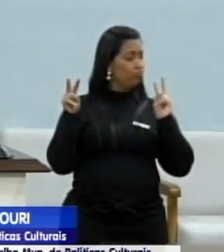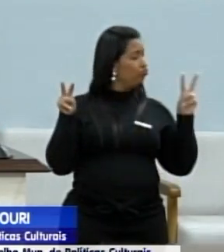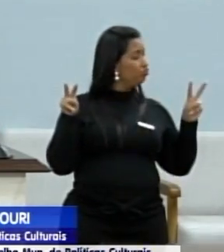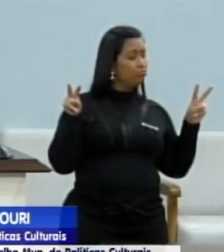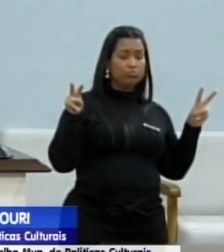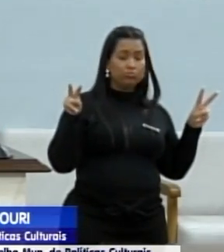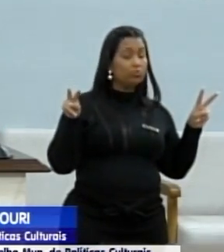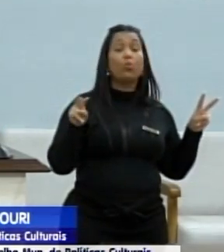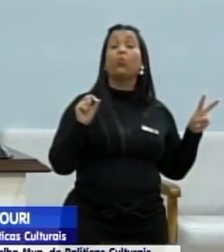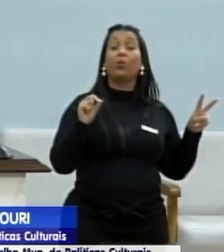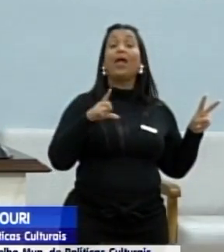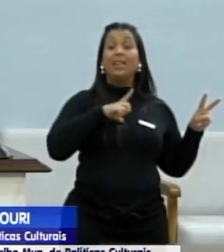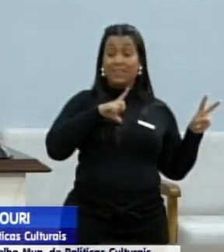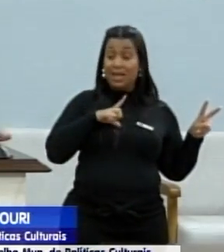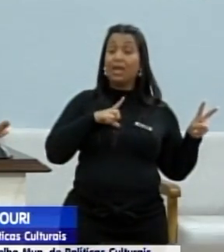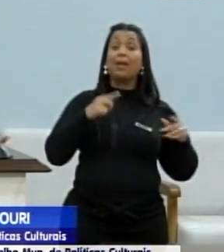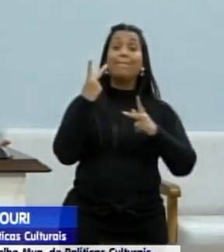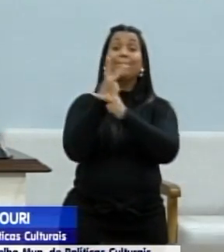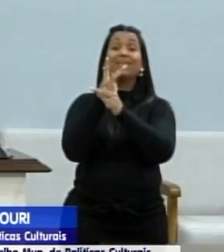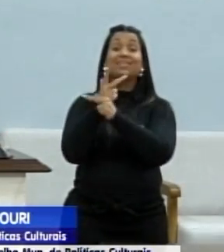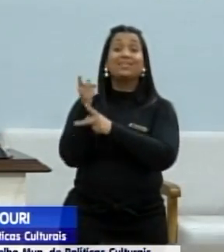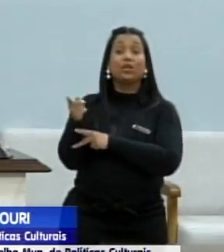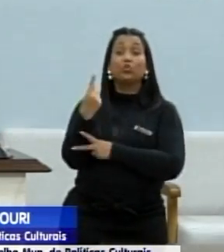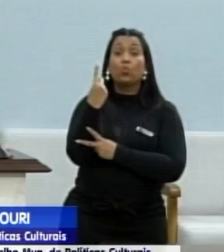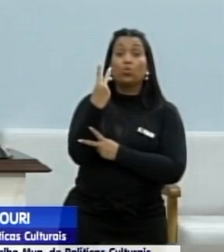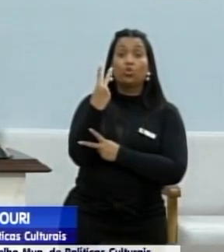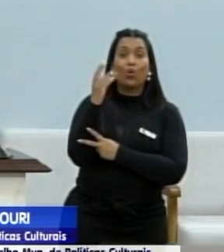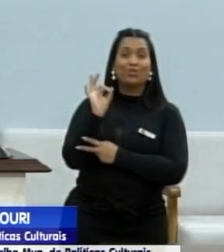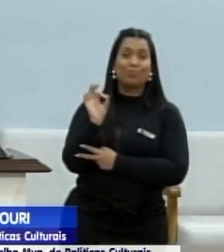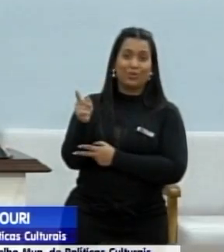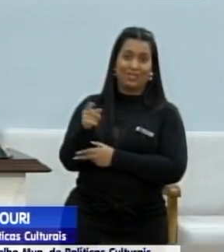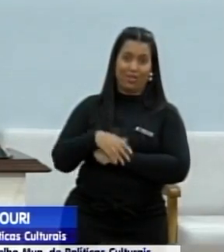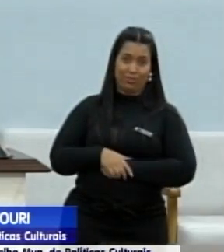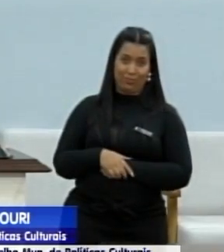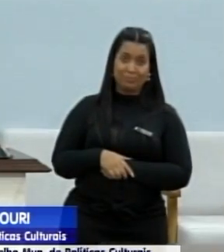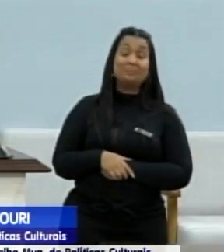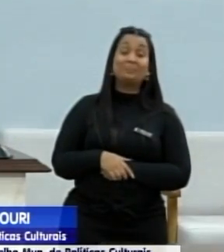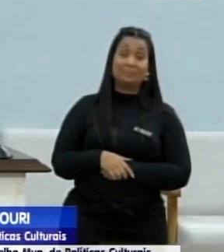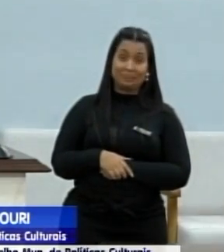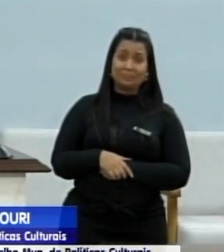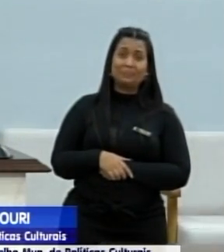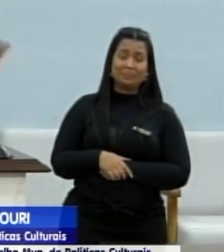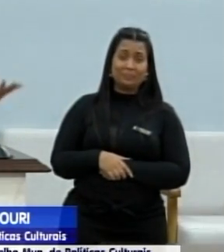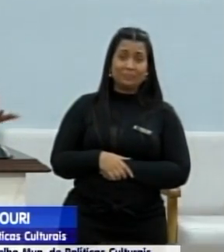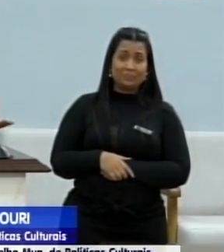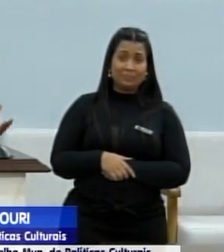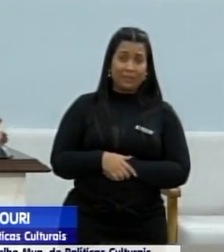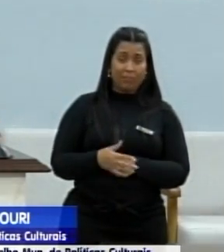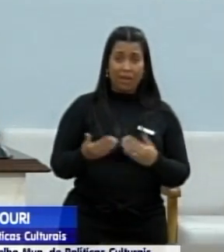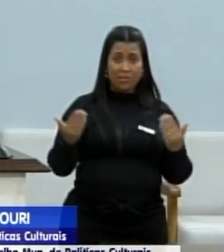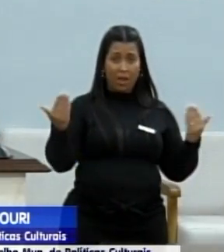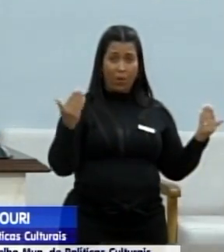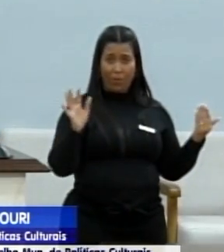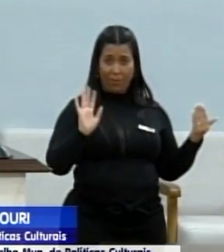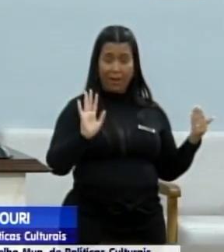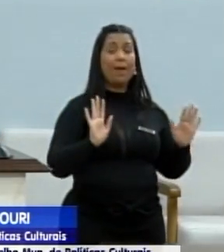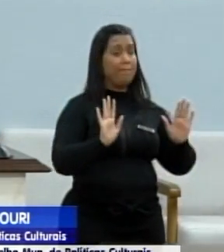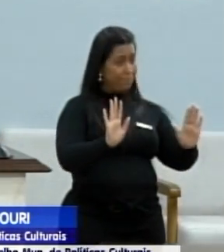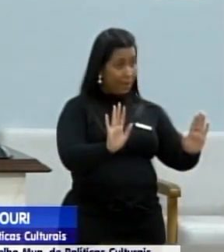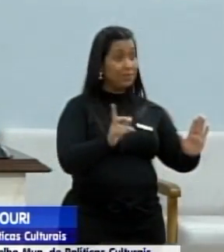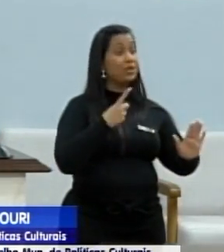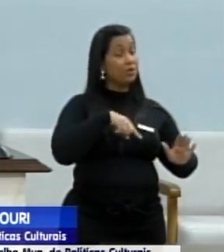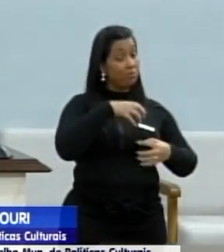a gente tem Presidente Prudente com 2% do orçamento. A gente não tem que se comparar, claro que não, mas a gente tem